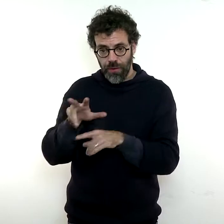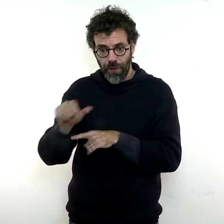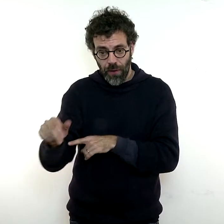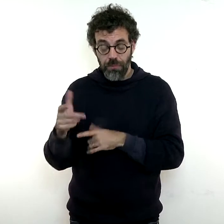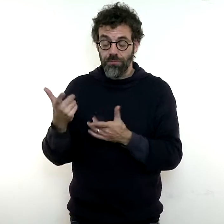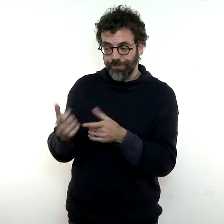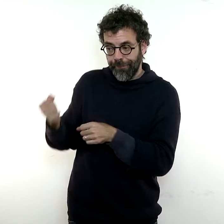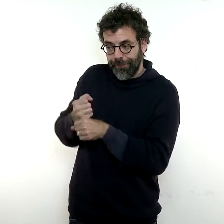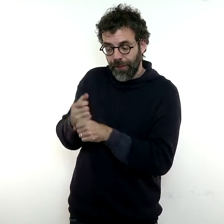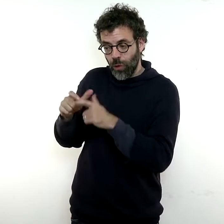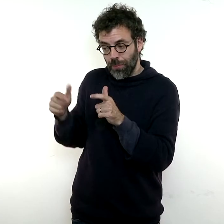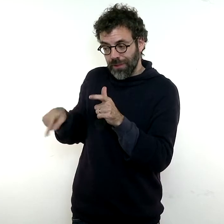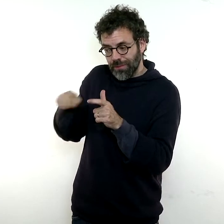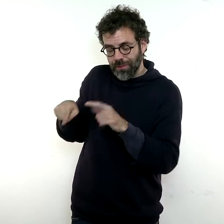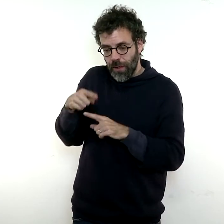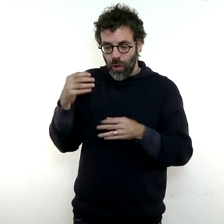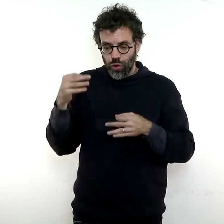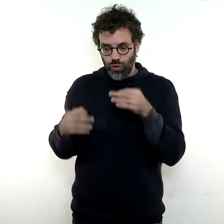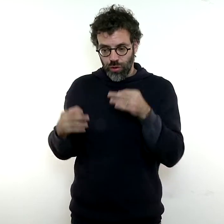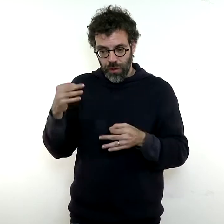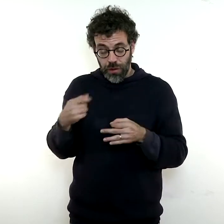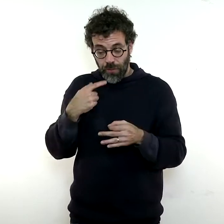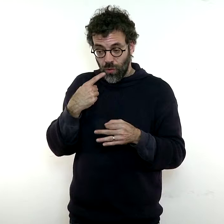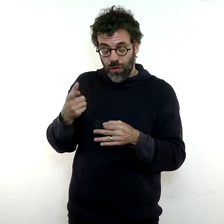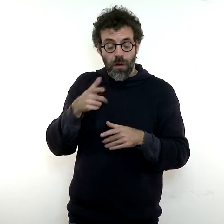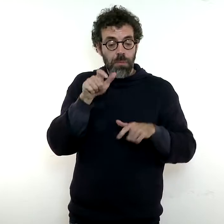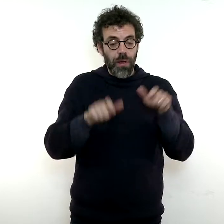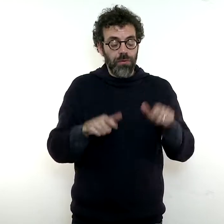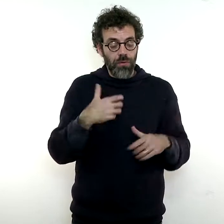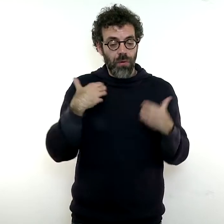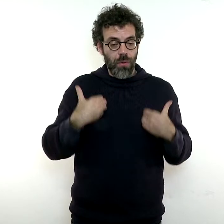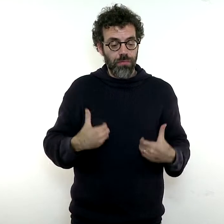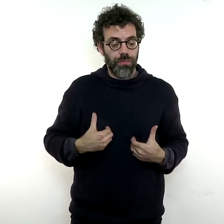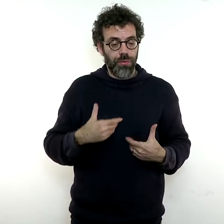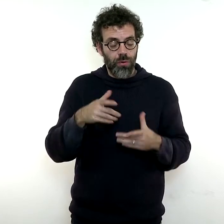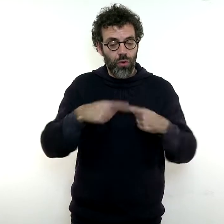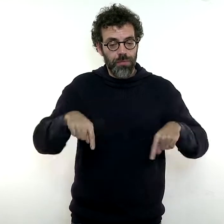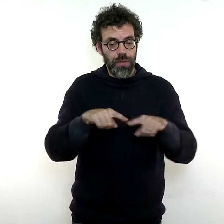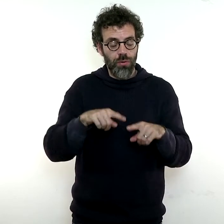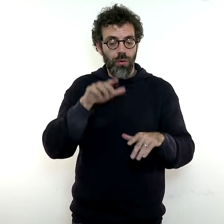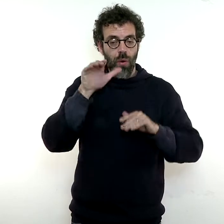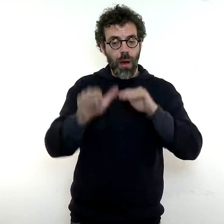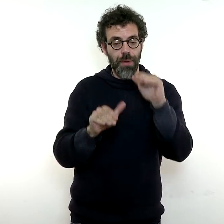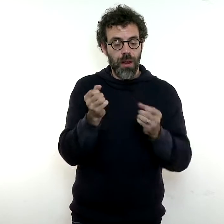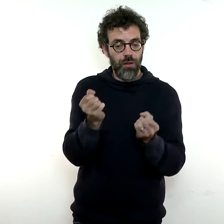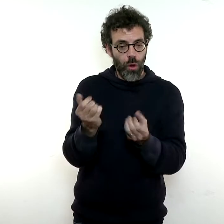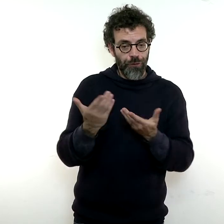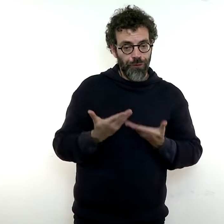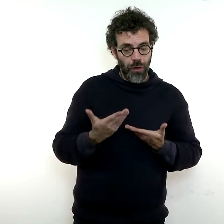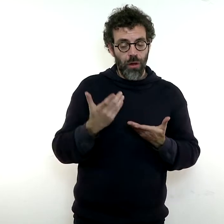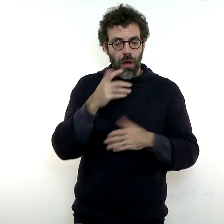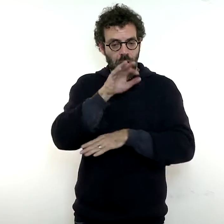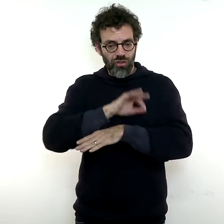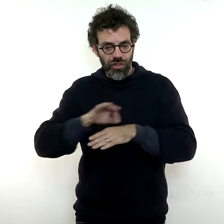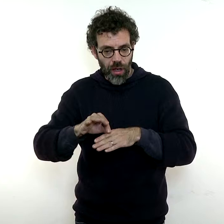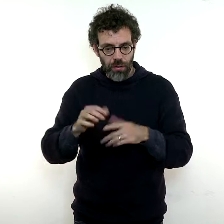sera composé des membres de la commission d'appel d'offres et des personnes qualifiées, architectes ou maîtres d'œuvre, représentant au